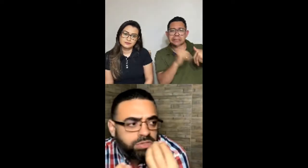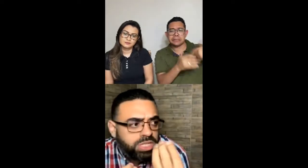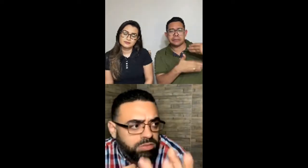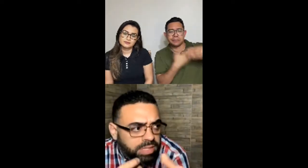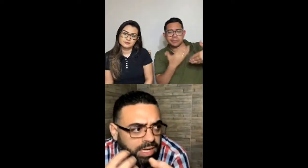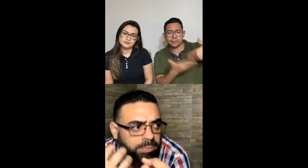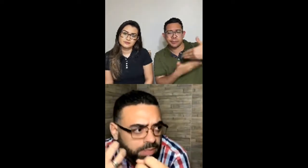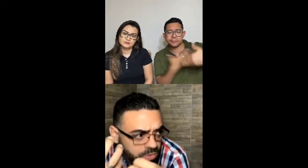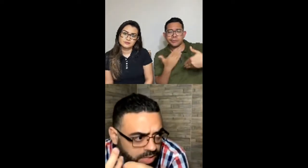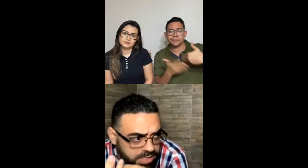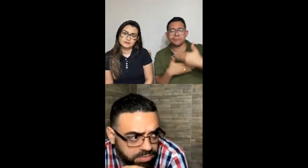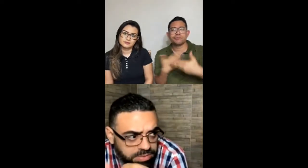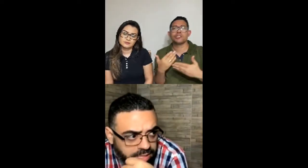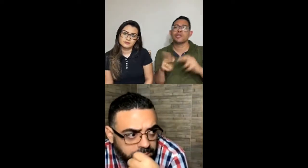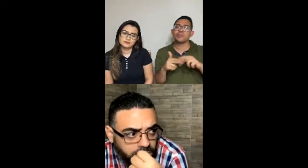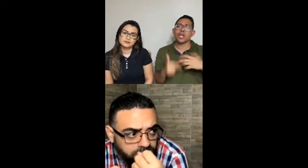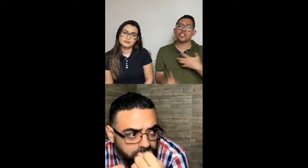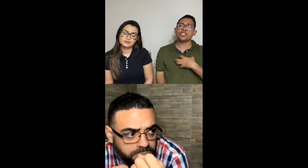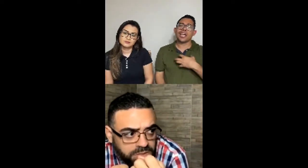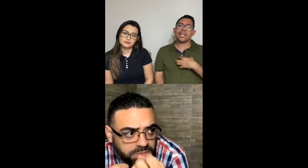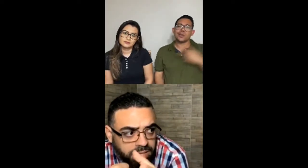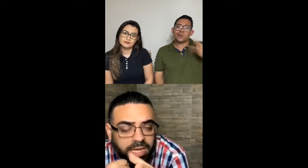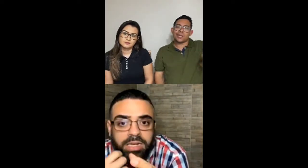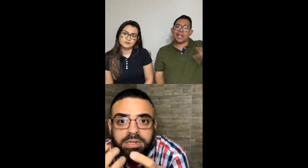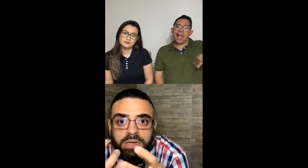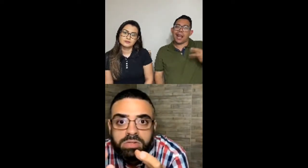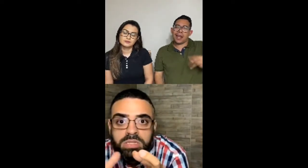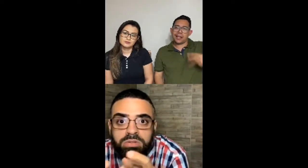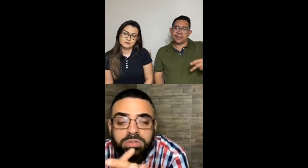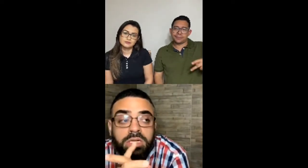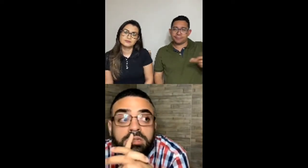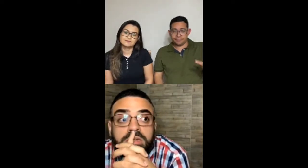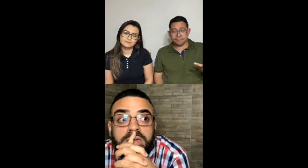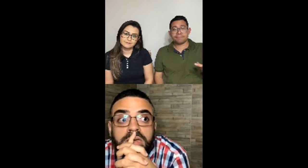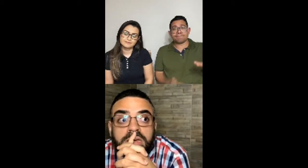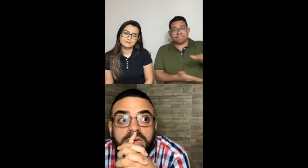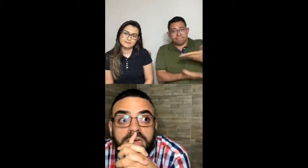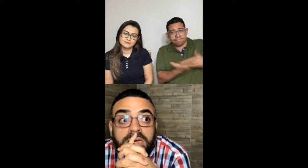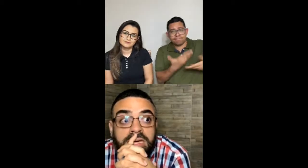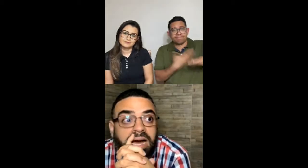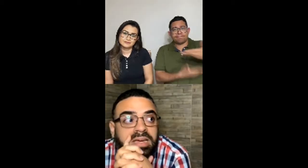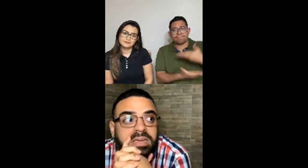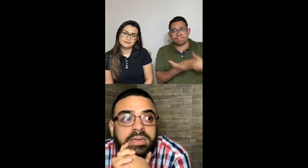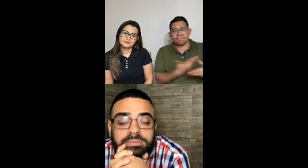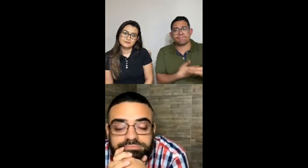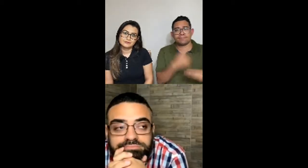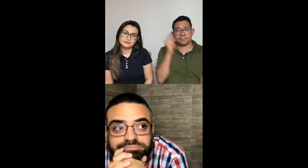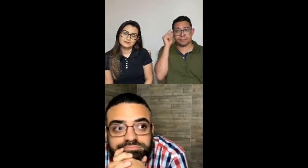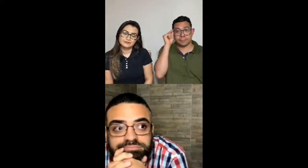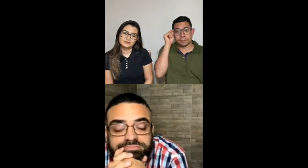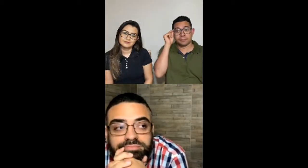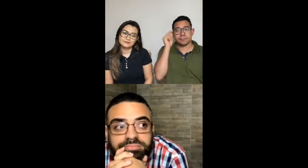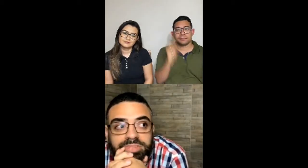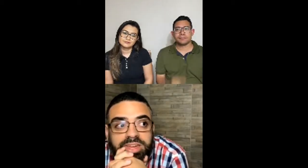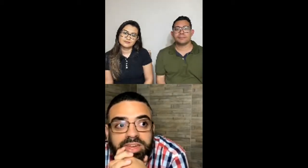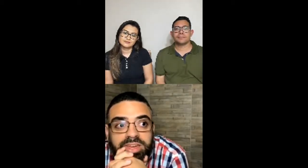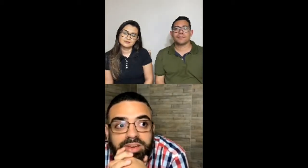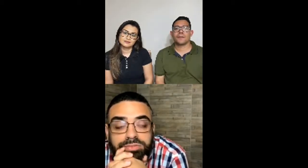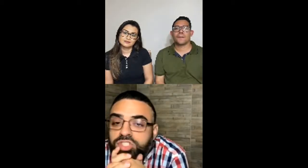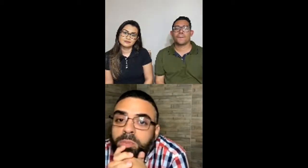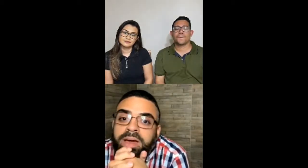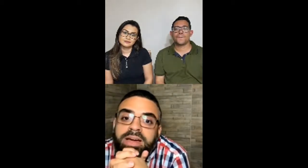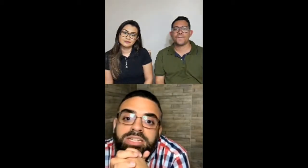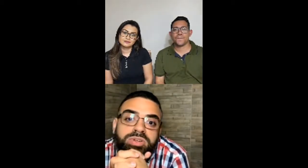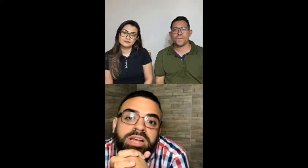igreja, palavras para a igreja a partir dela, pelo jeito dela, pelo coração dela, pelo envolvimento dela, aquela coisa